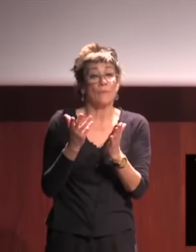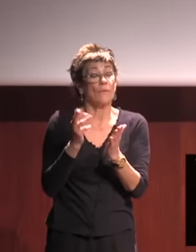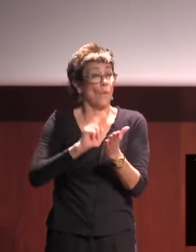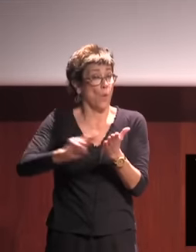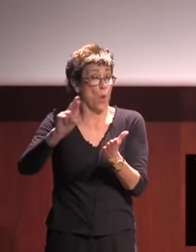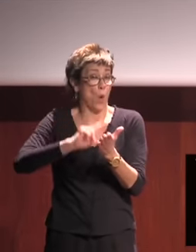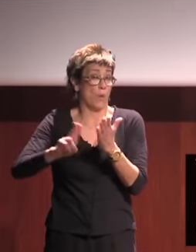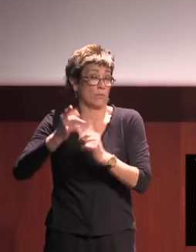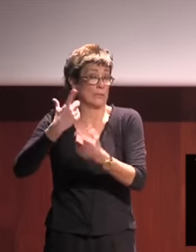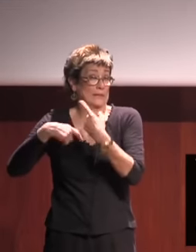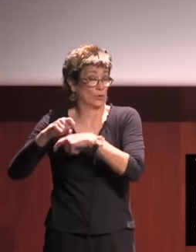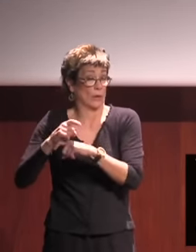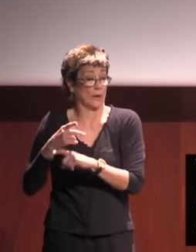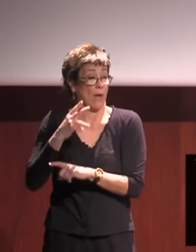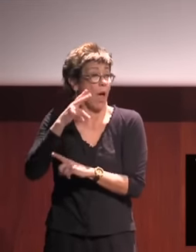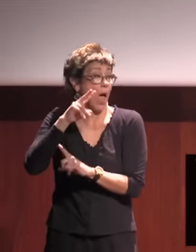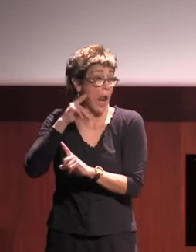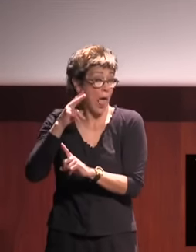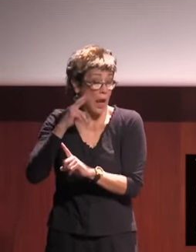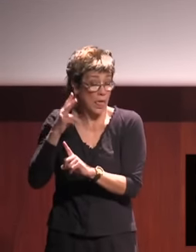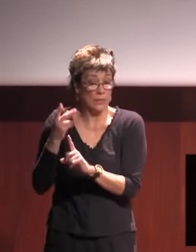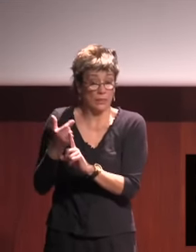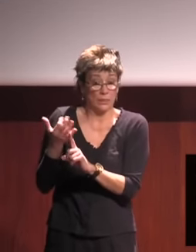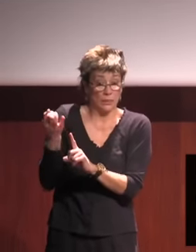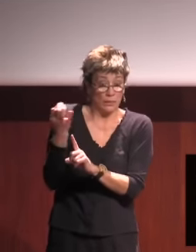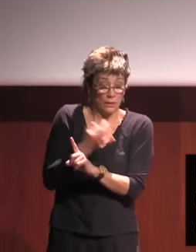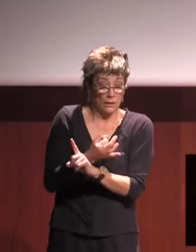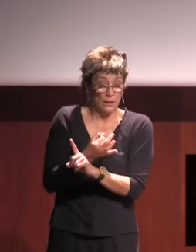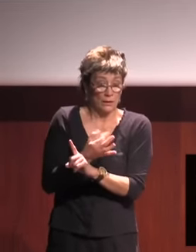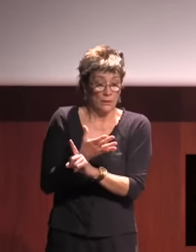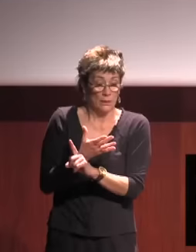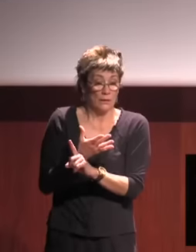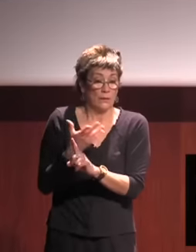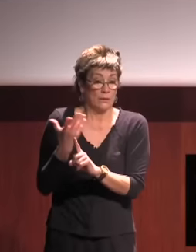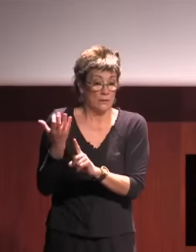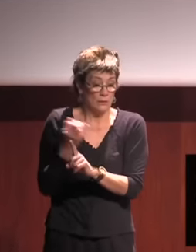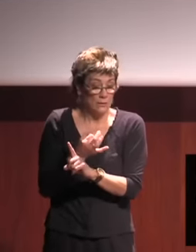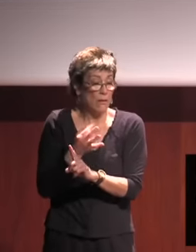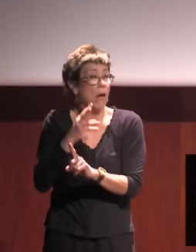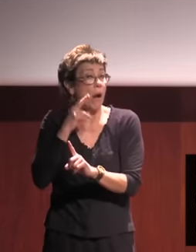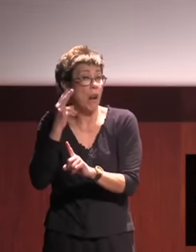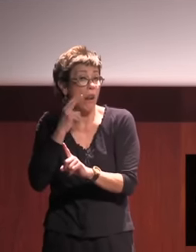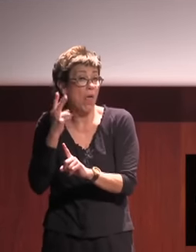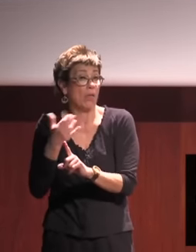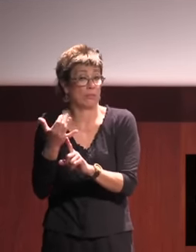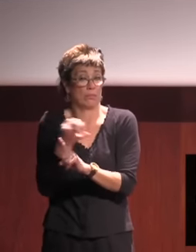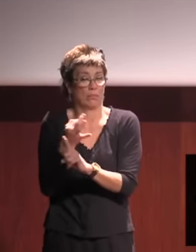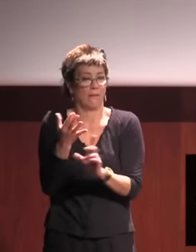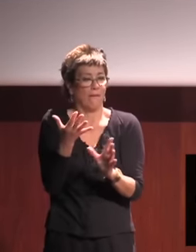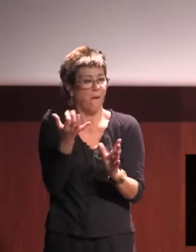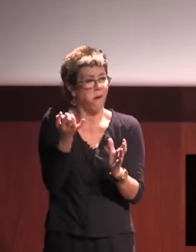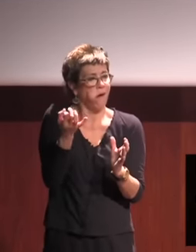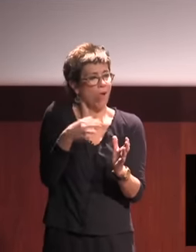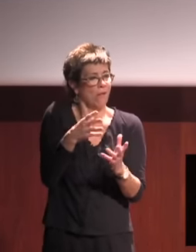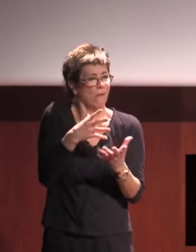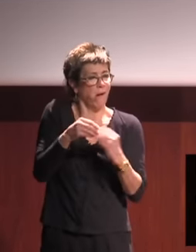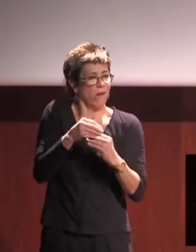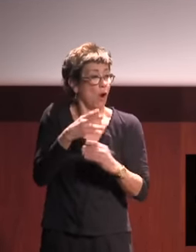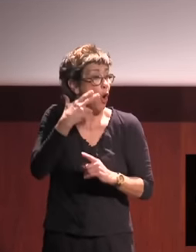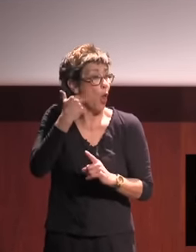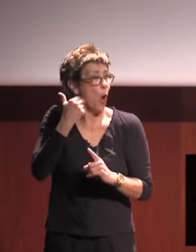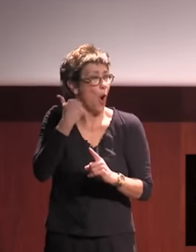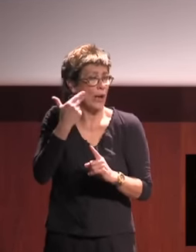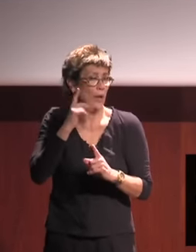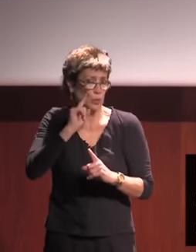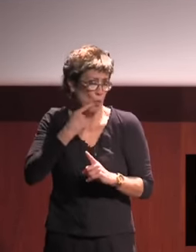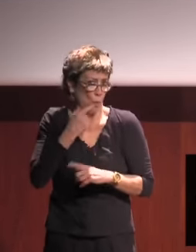vrais, comme dit Alan Lane, il faut rentrer, et l'auteur, Lane, il fait rentrer dans la fiction Laurent Clerc, qui est